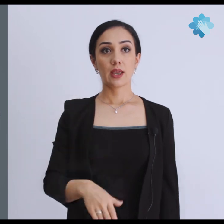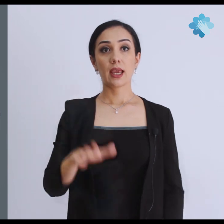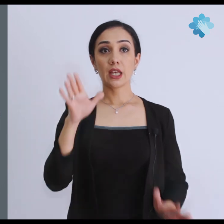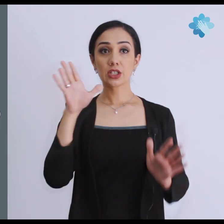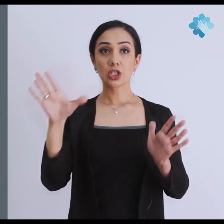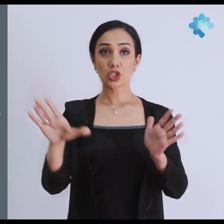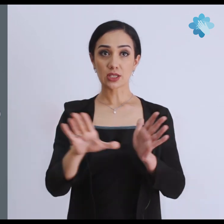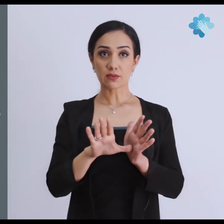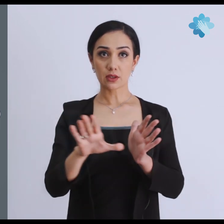электричество